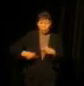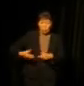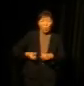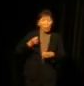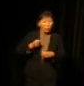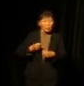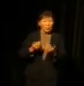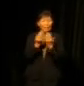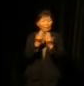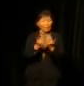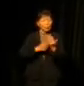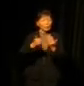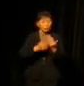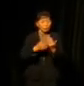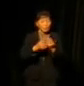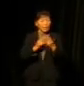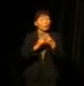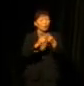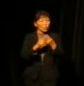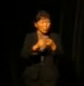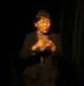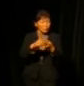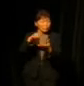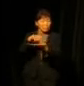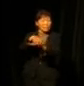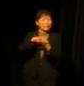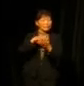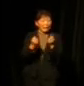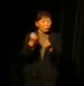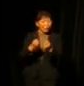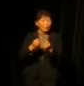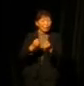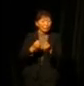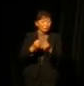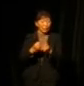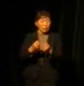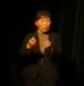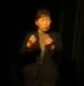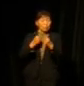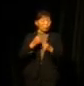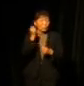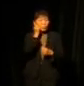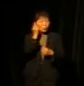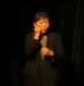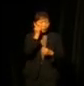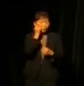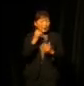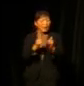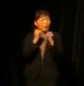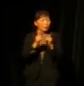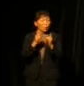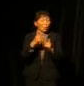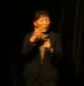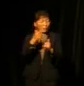便物、宅配便、救援物資はね、届きません。相馬市まで取りに行くという点ですね。という形でね、再開